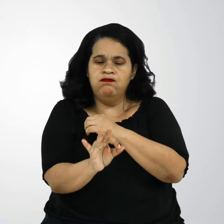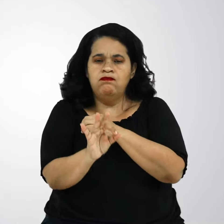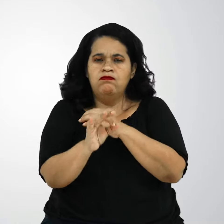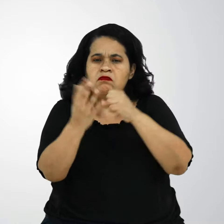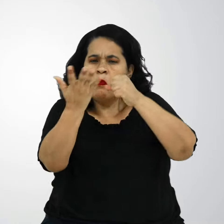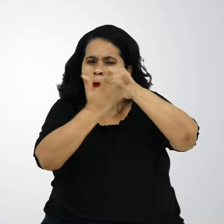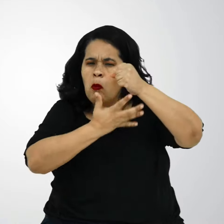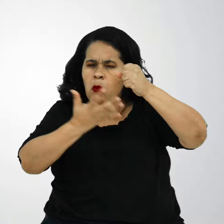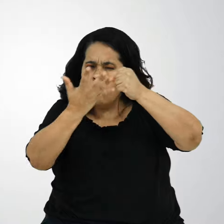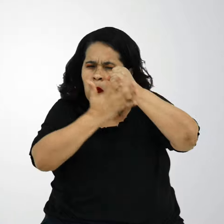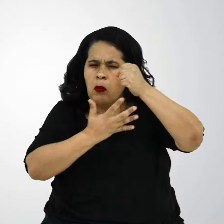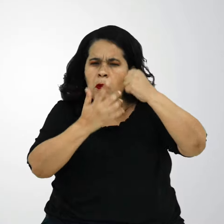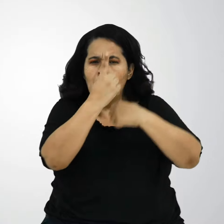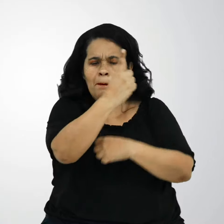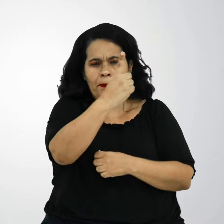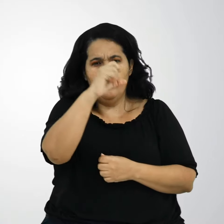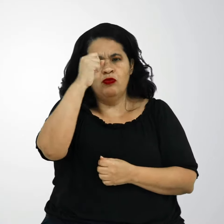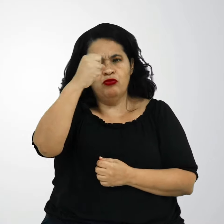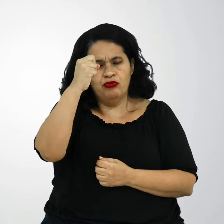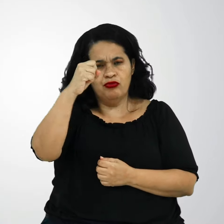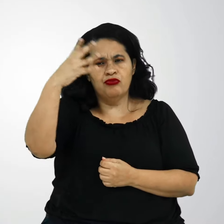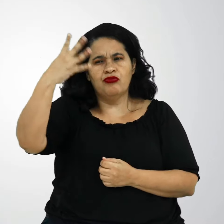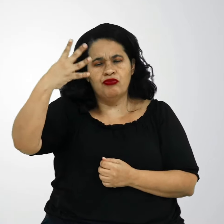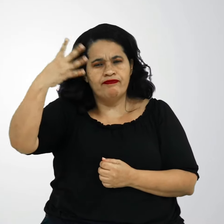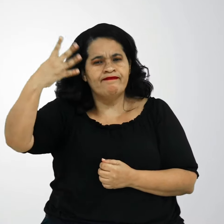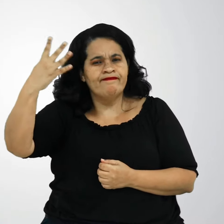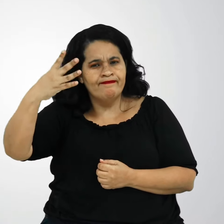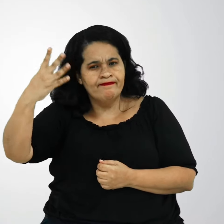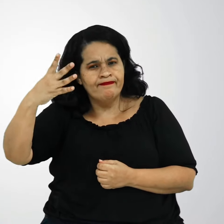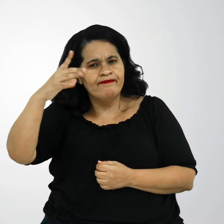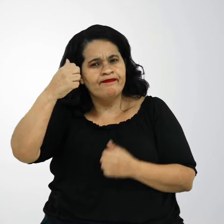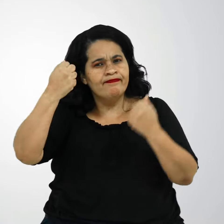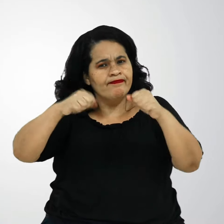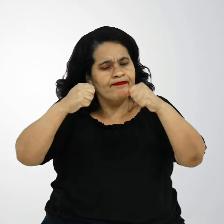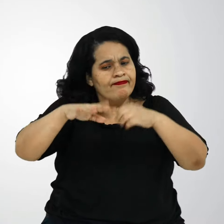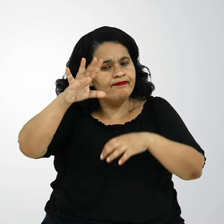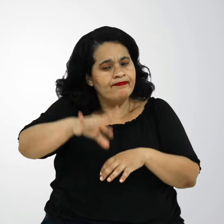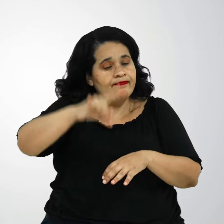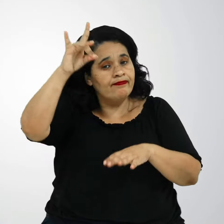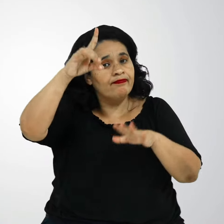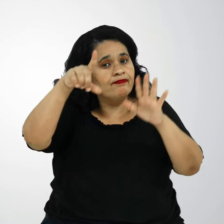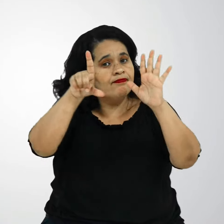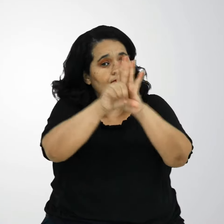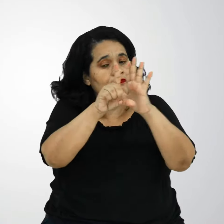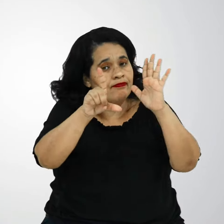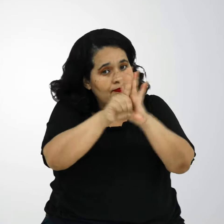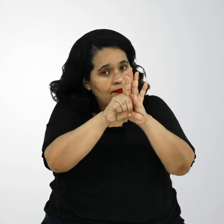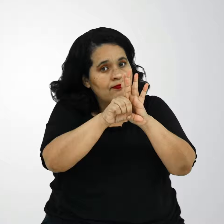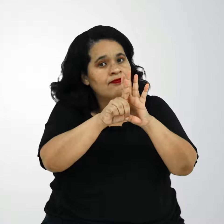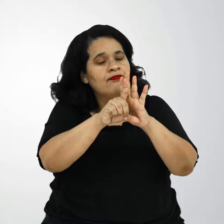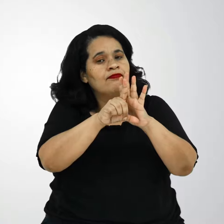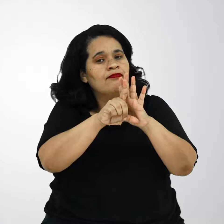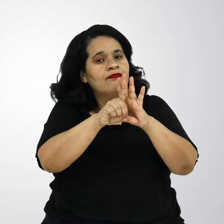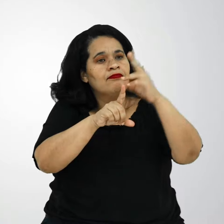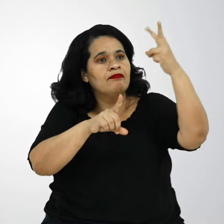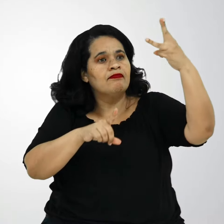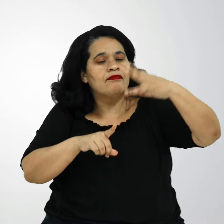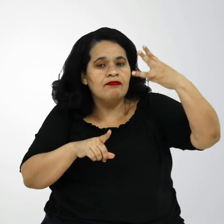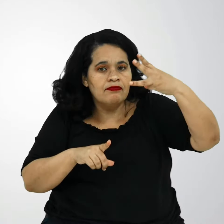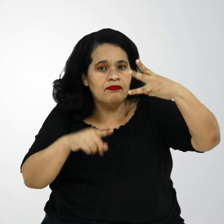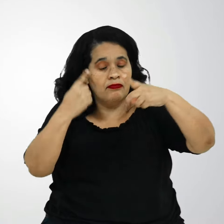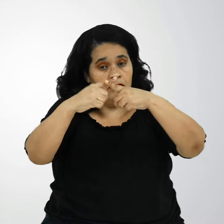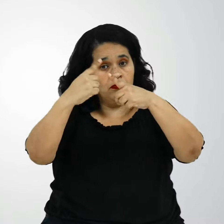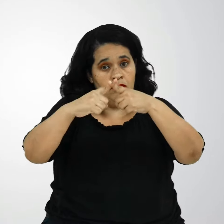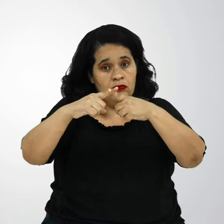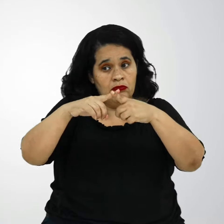base lá para o 1844, precisa escolher um decreto de 3. Se você escolher outro, não bate a